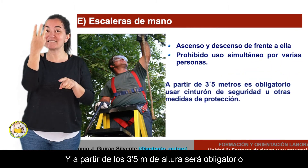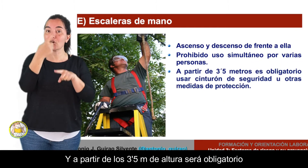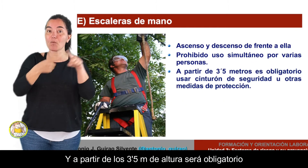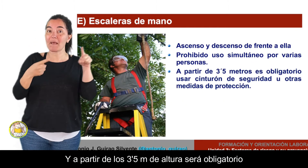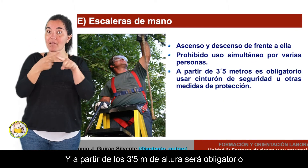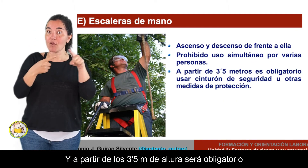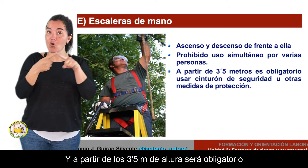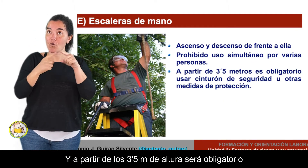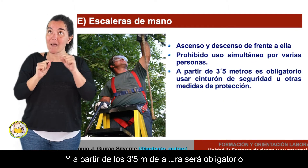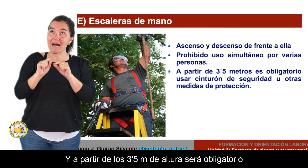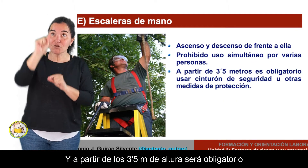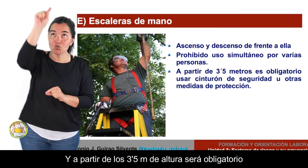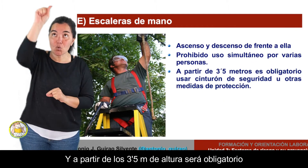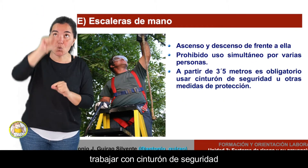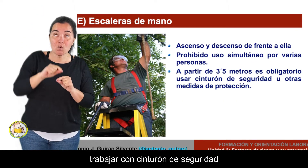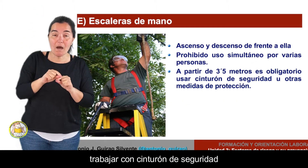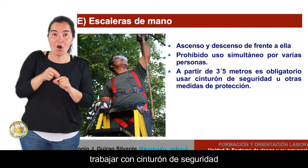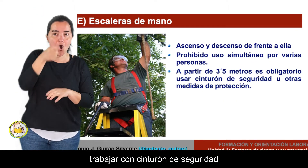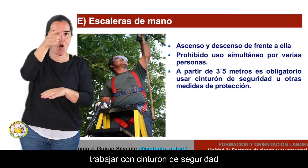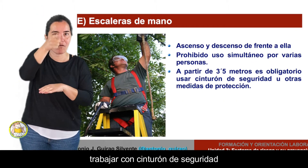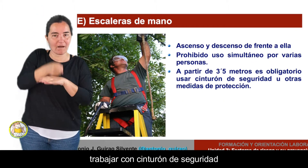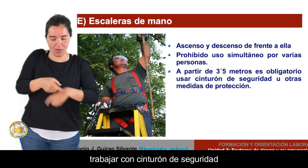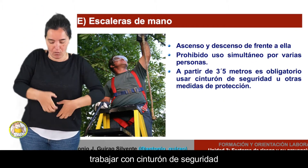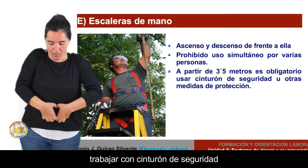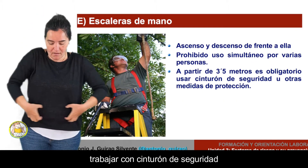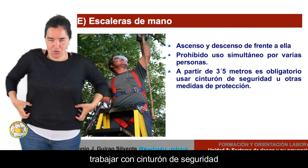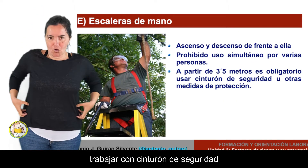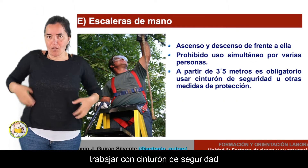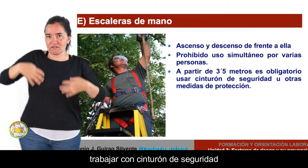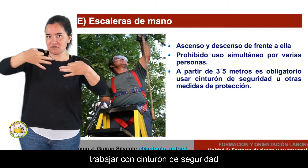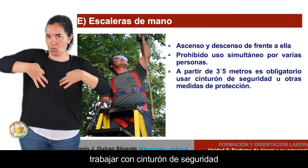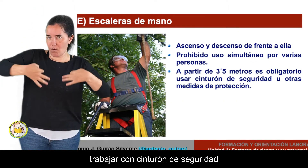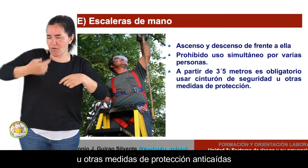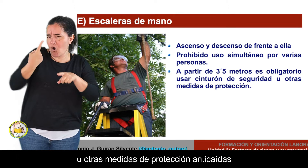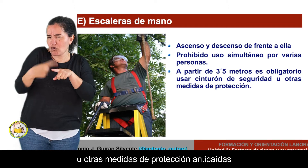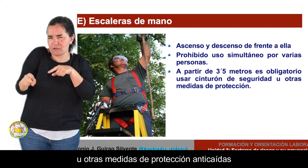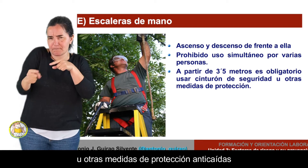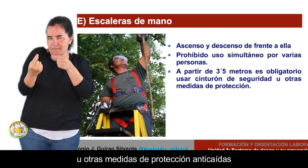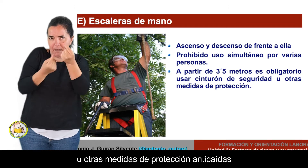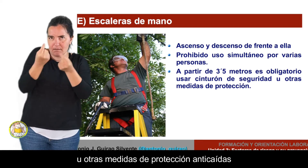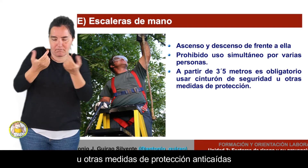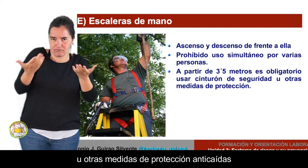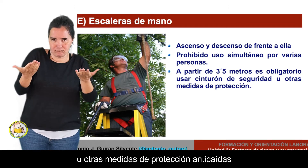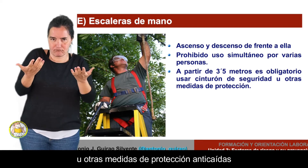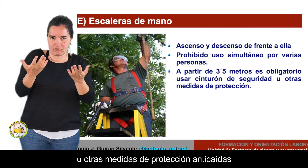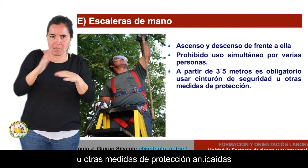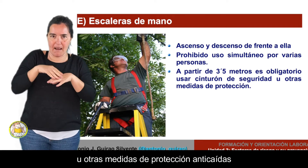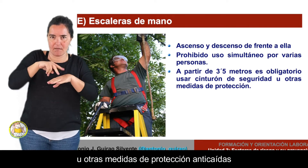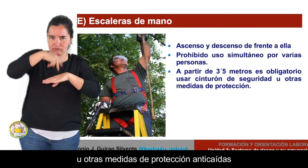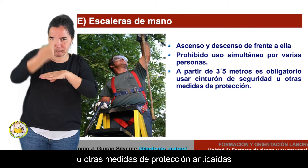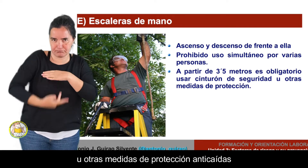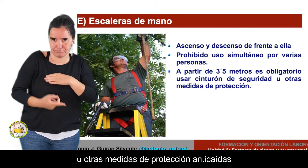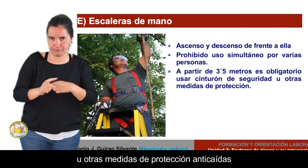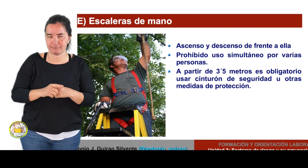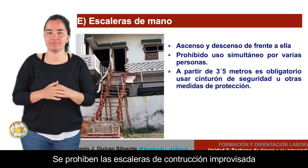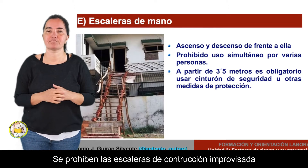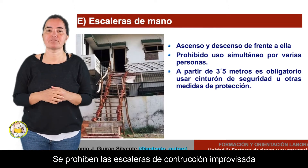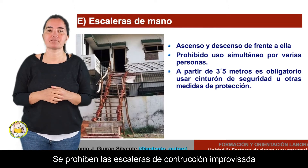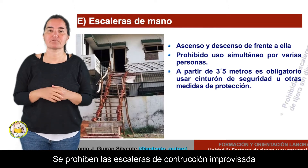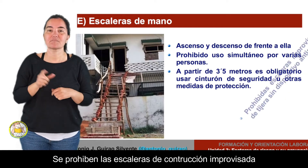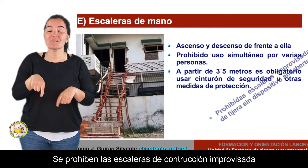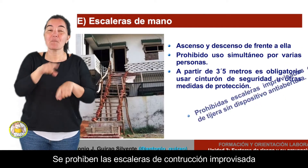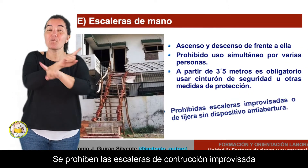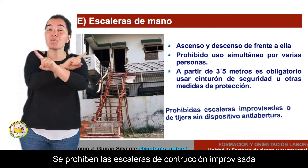metros de altura será obligatorio trabajar con cinturón de seguridad u otras medidas de protección anticaídas.